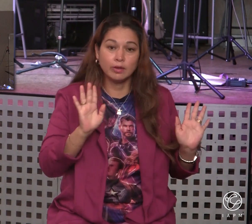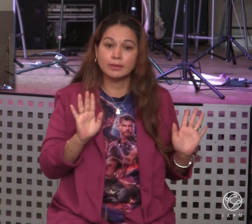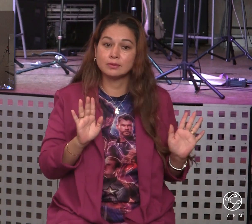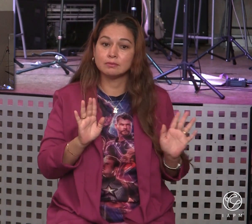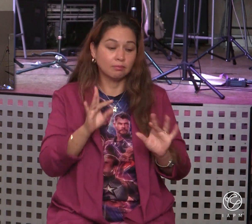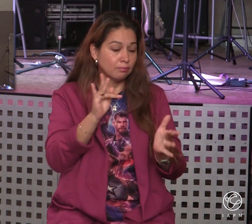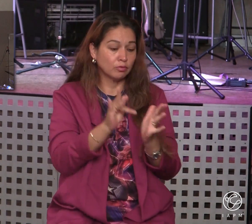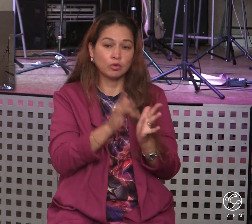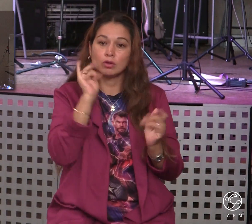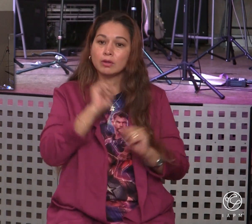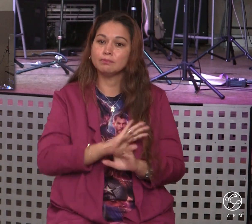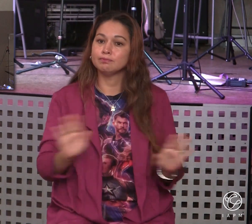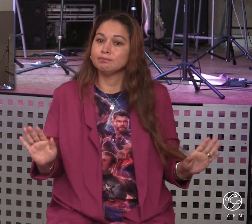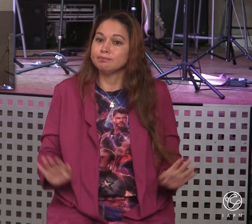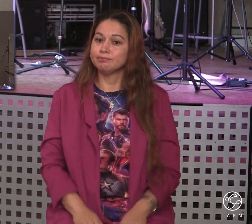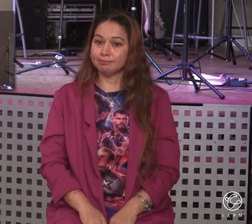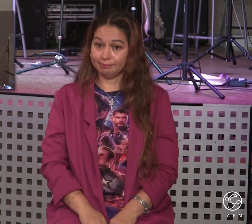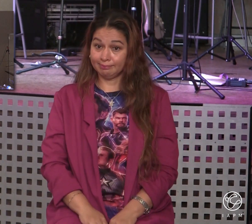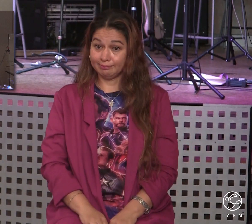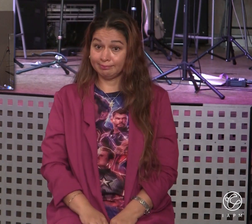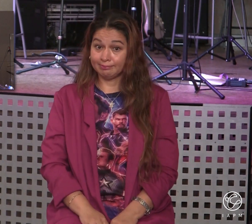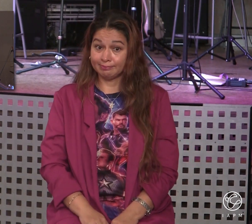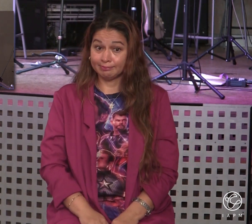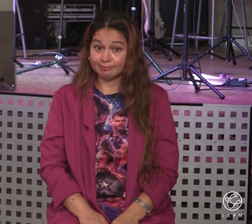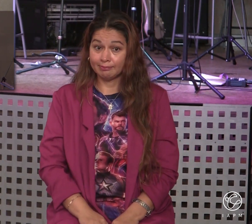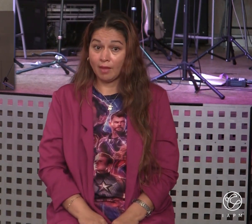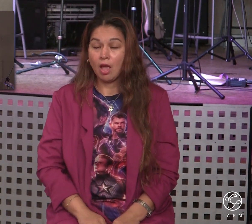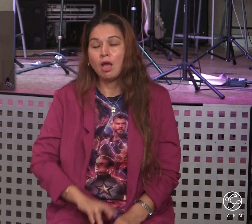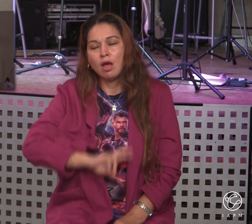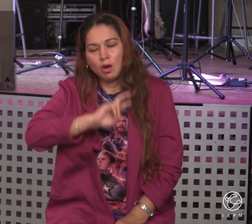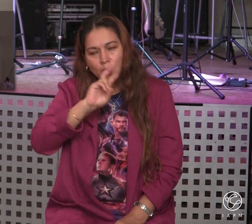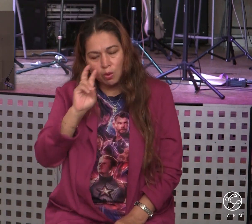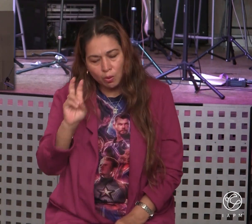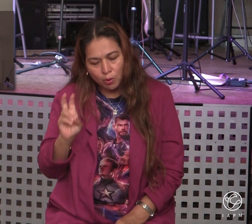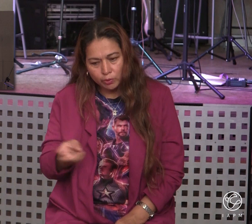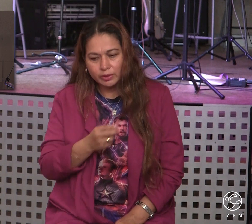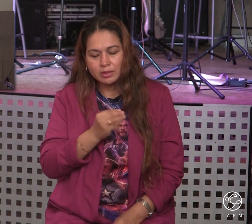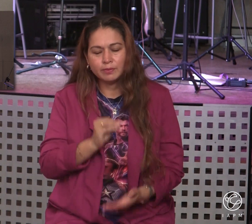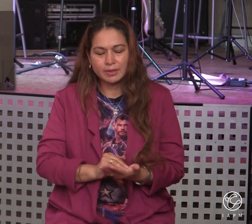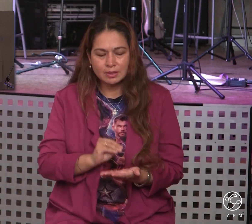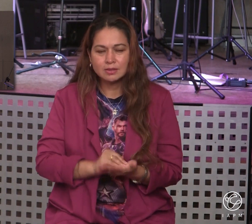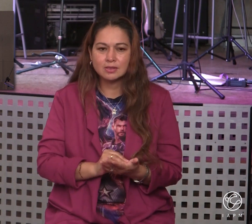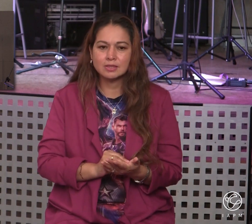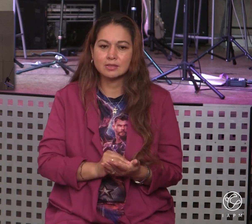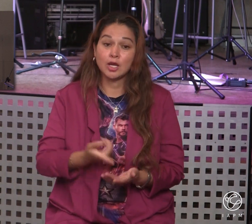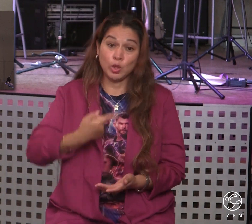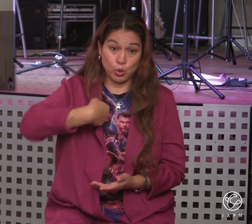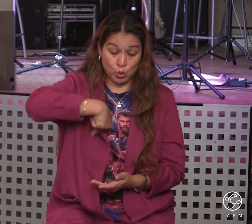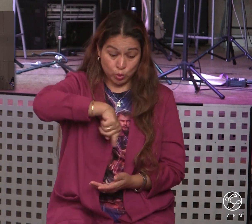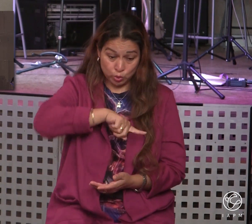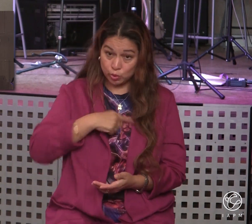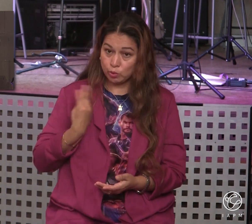montaña. Vosotros meteros en el mar. Ellos se meten en el mar,